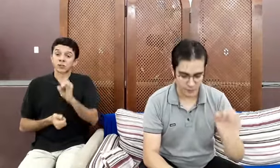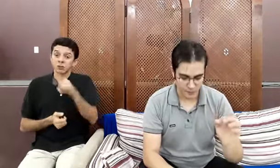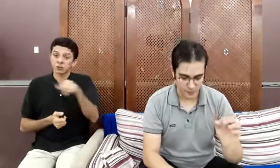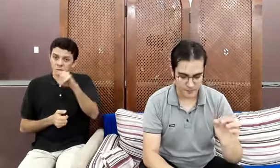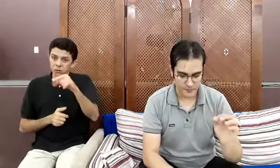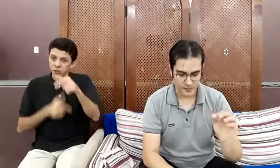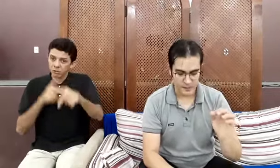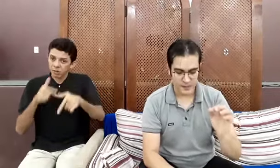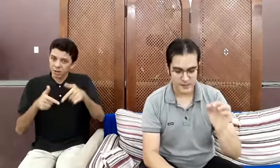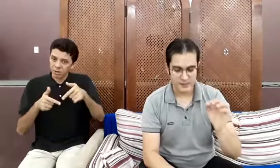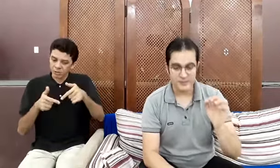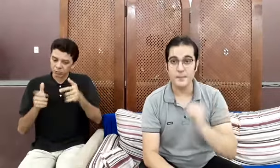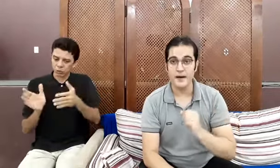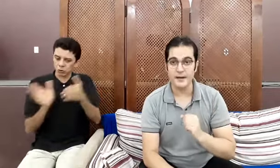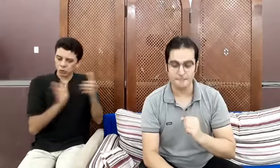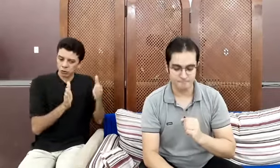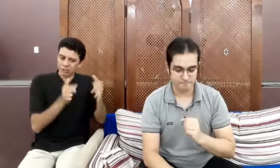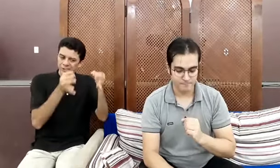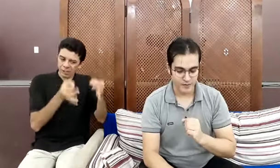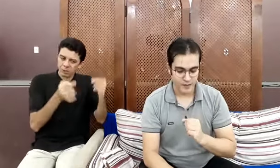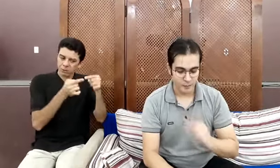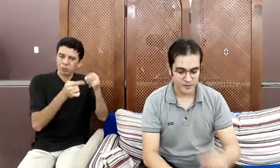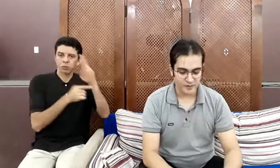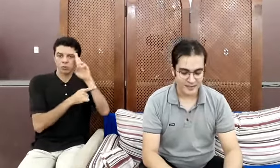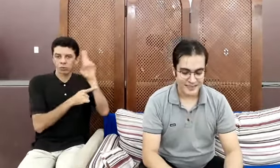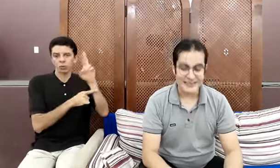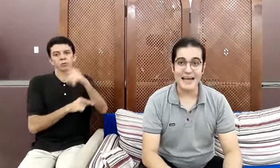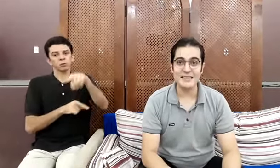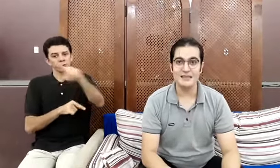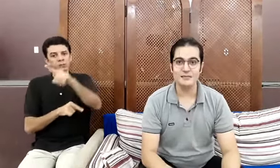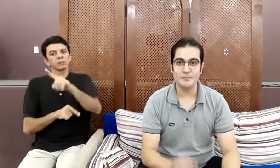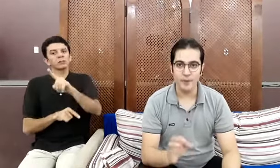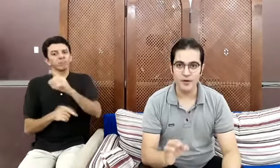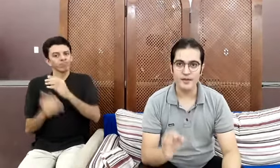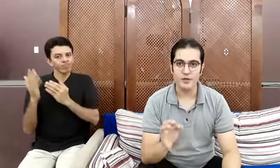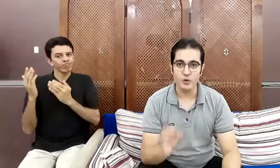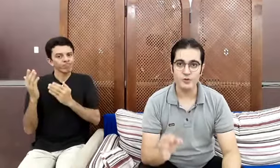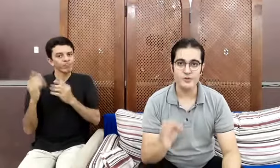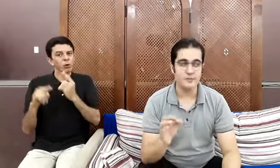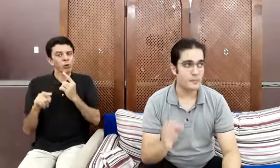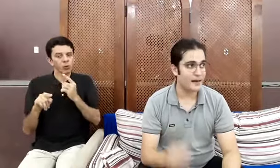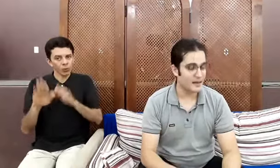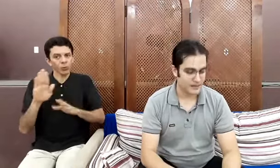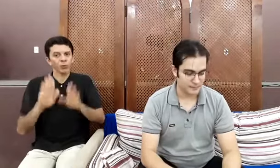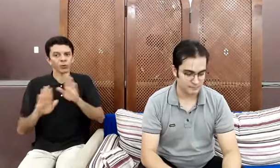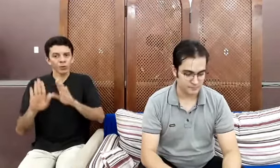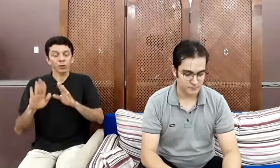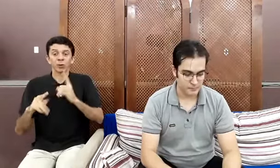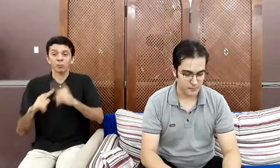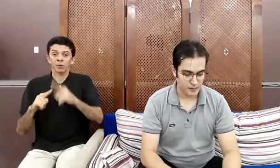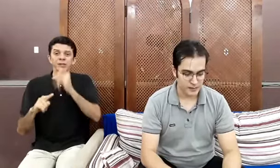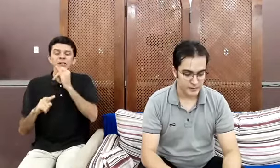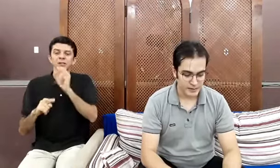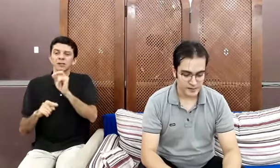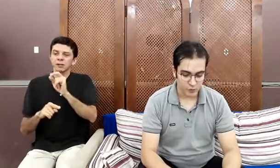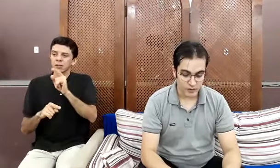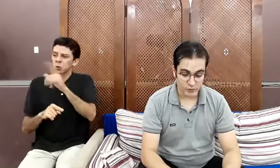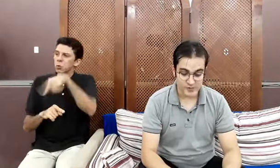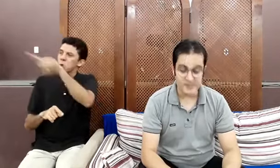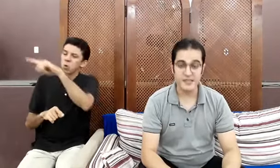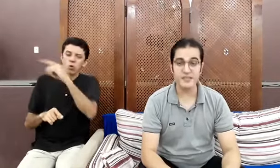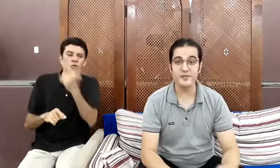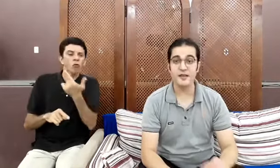Senhor, se prepare, pois nada pode nos parar diante do que